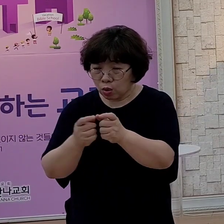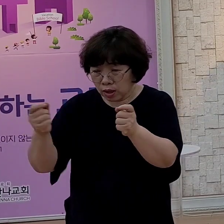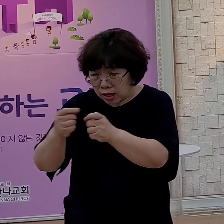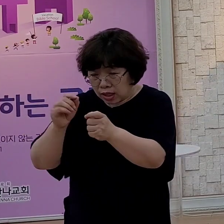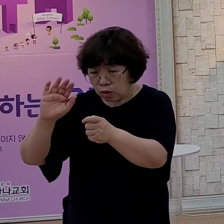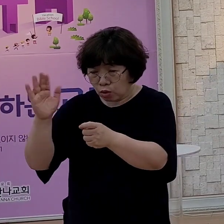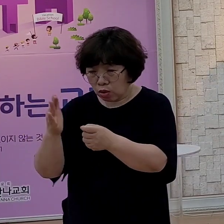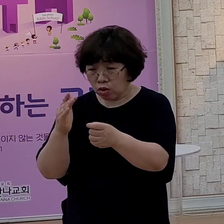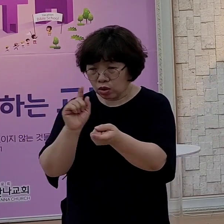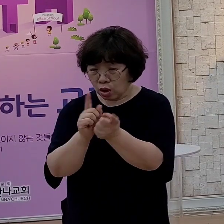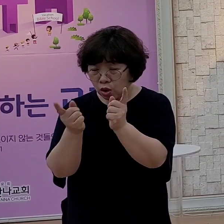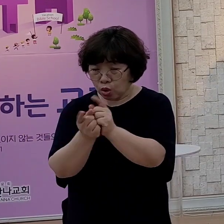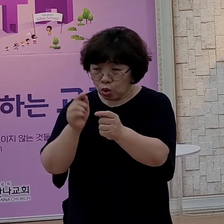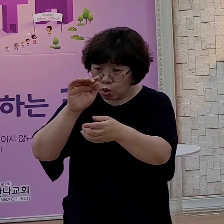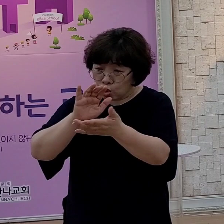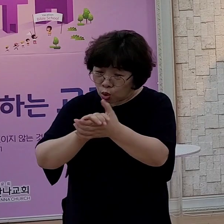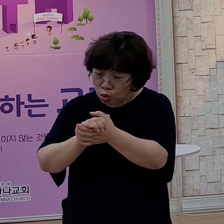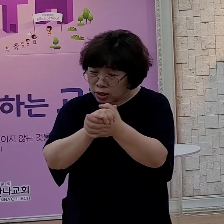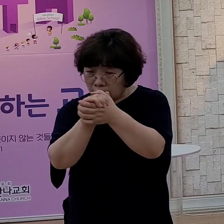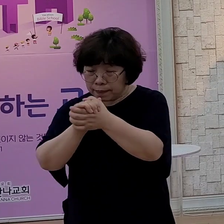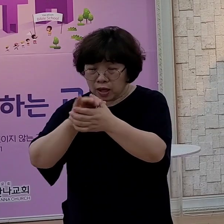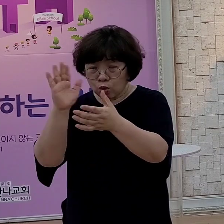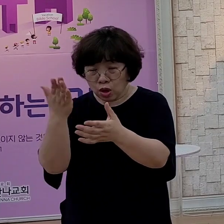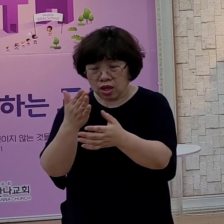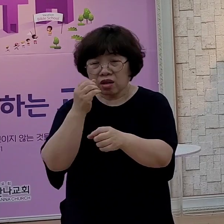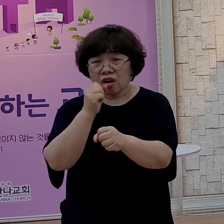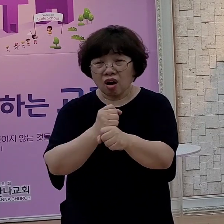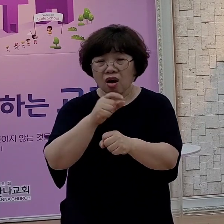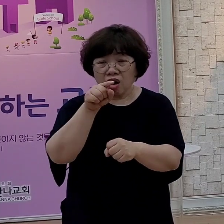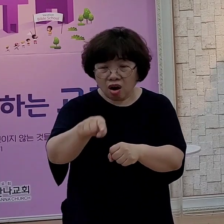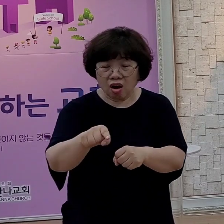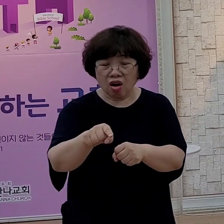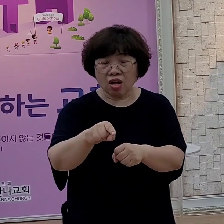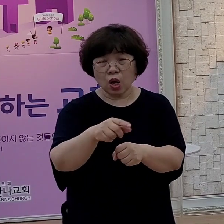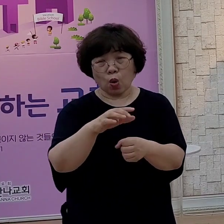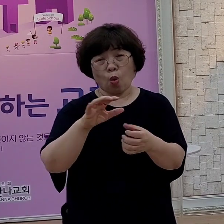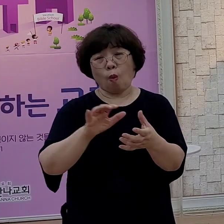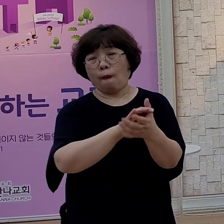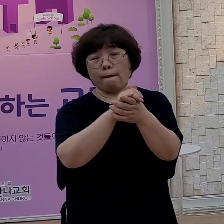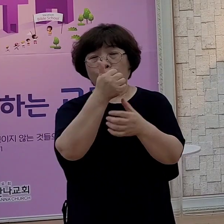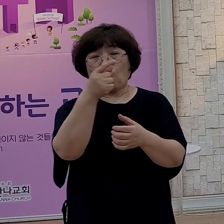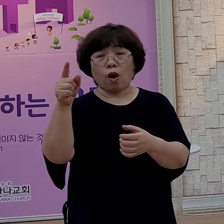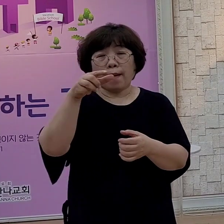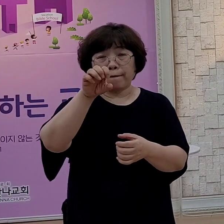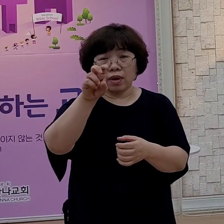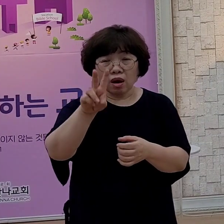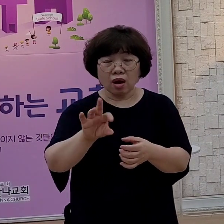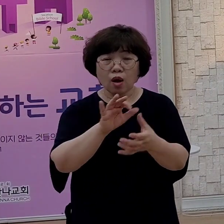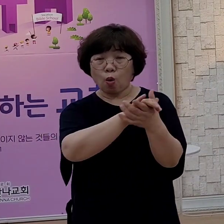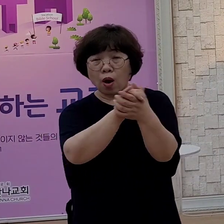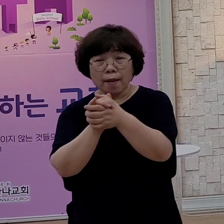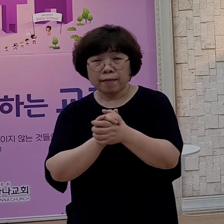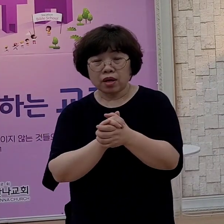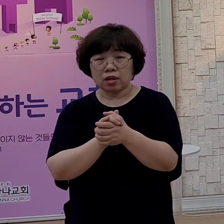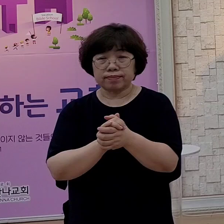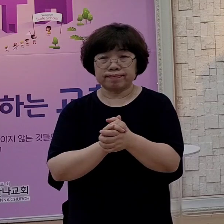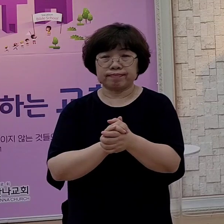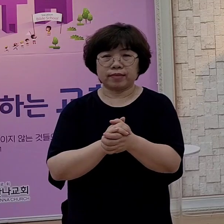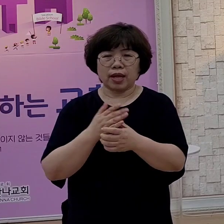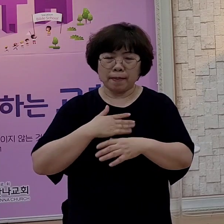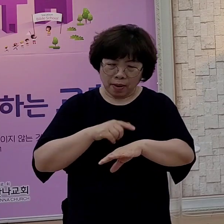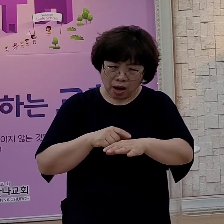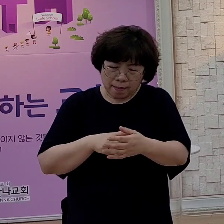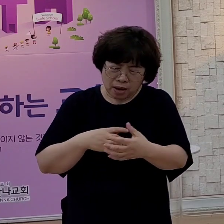거예요. 내가 마음이 갈라져 있다가도 누군가를 만나서 그가 정말 화평한